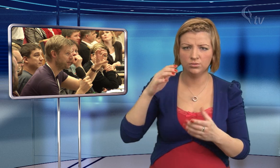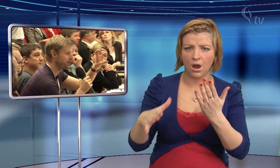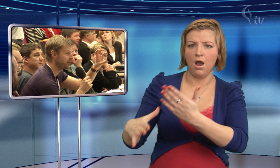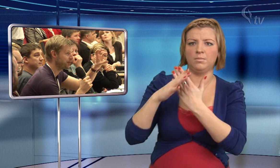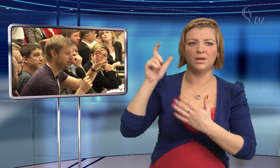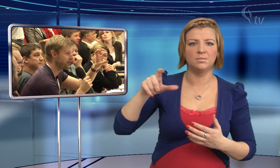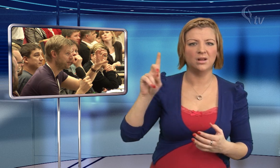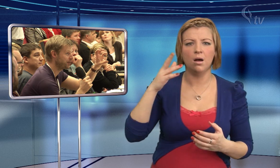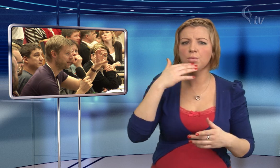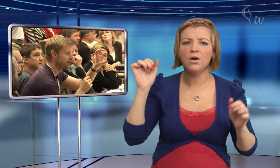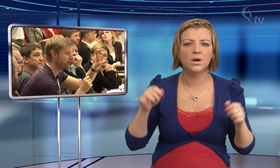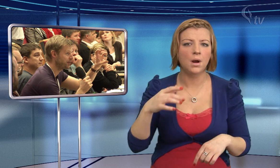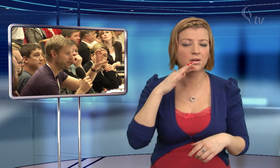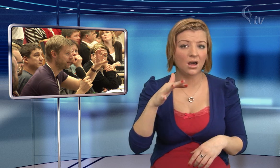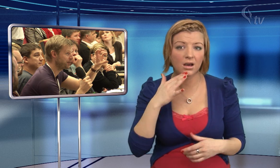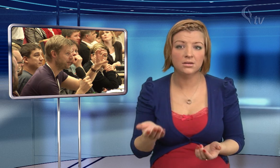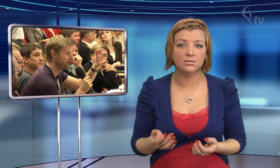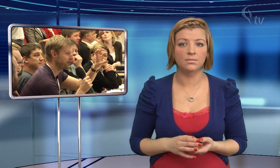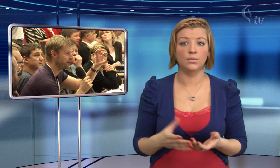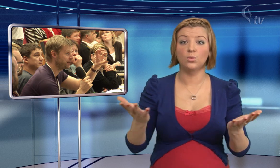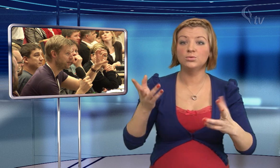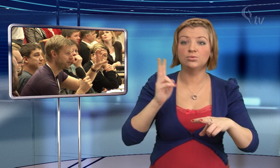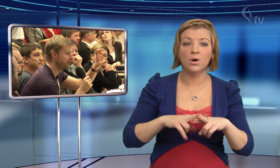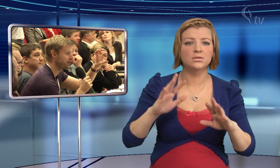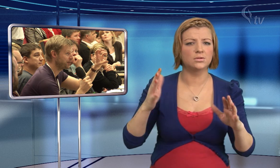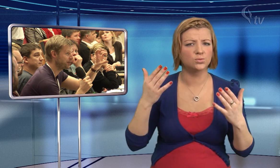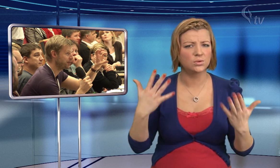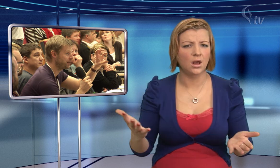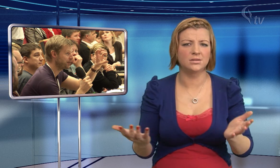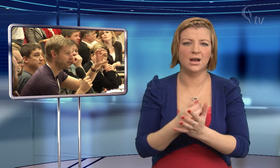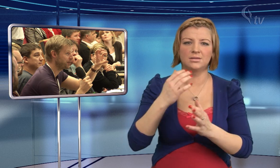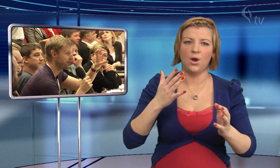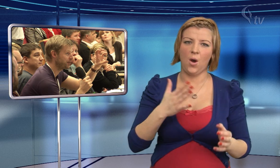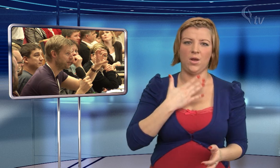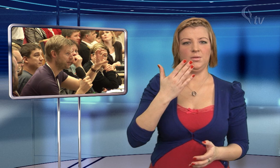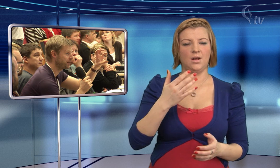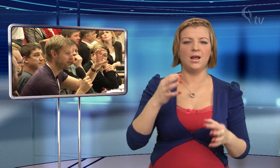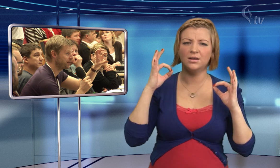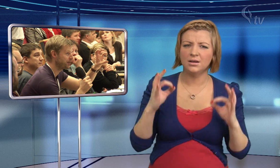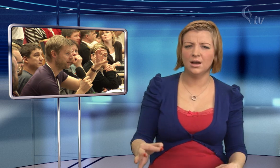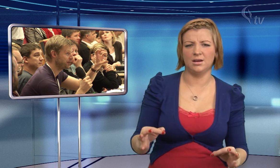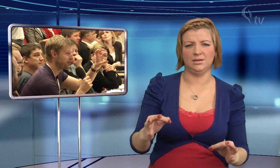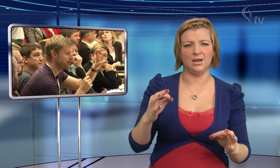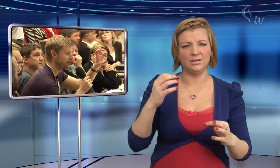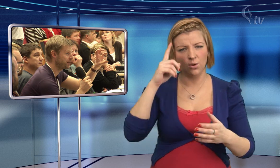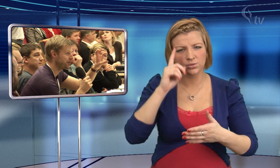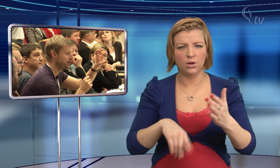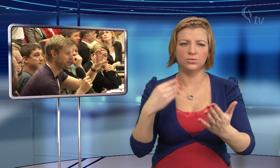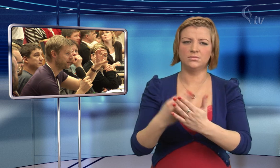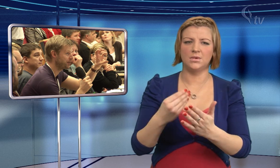abi kutsuda inimesed, kellel pole võimalik rääkida? Kust ja kuidas leida endale head ja usaldusväärset lapsehoidjat?